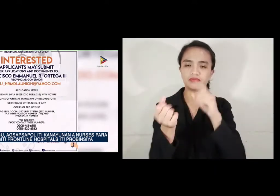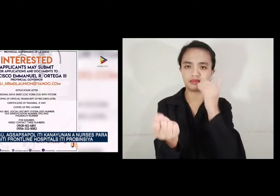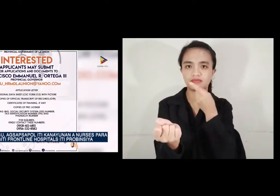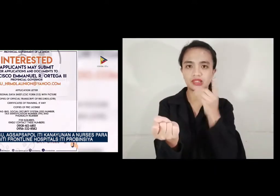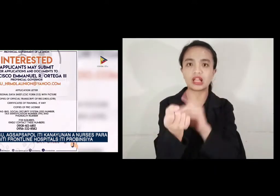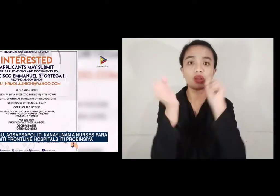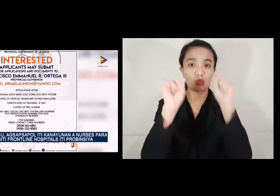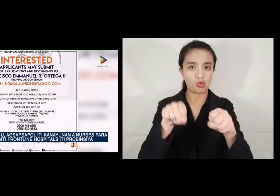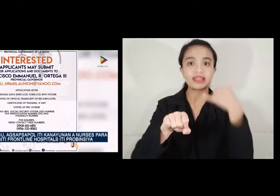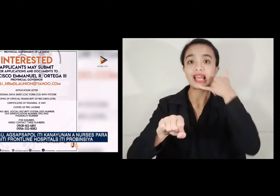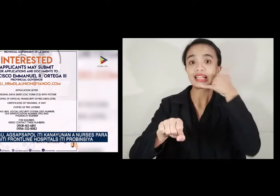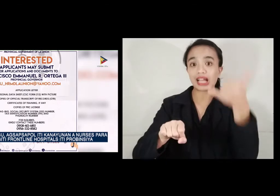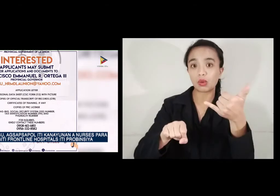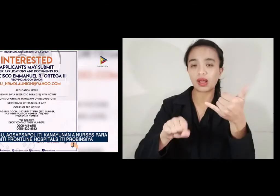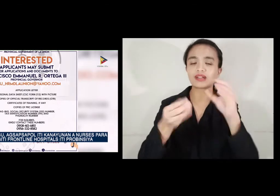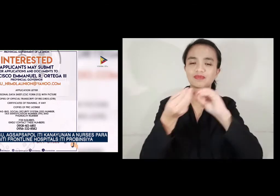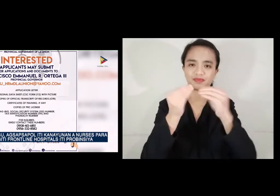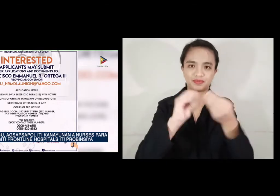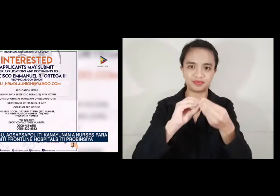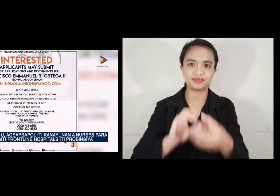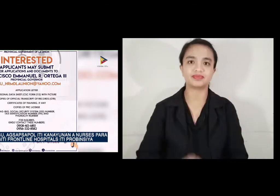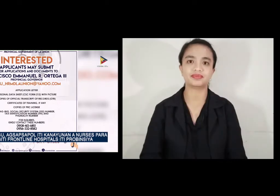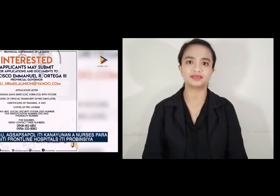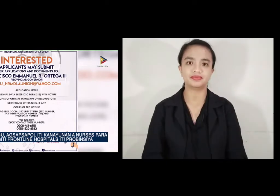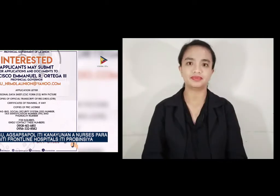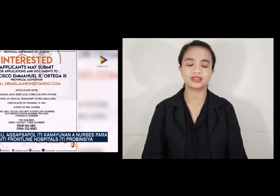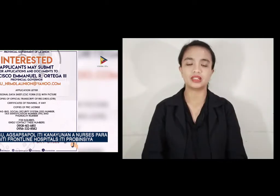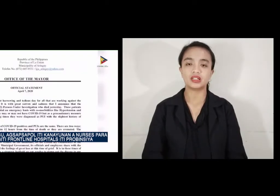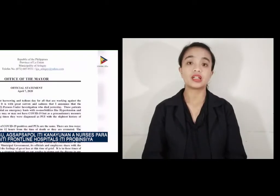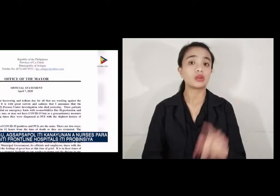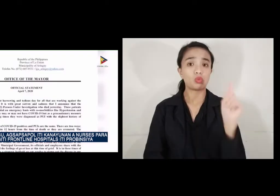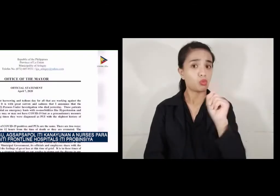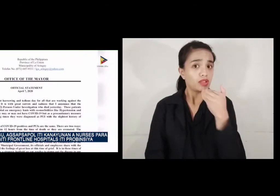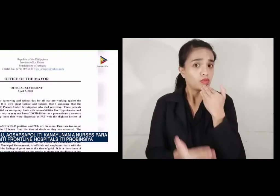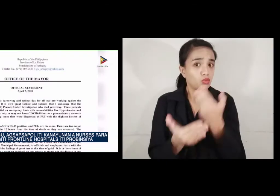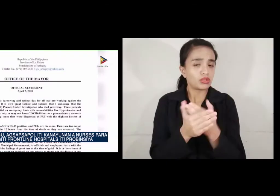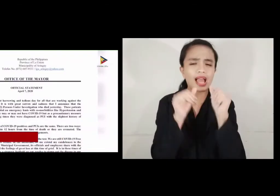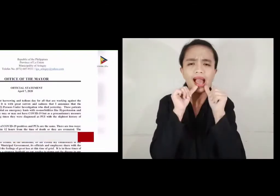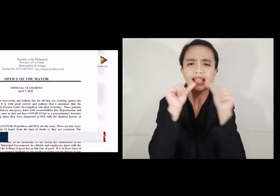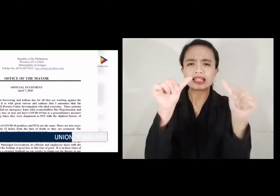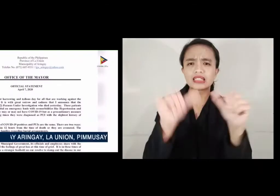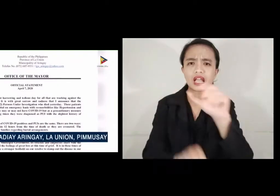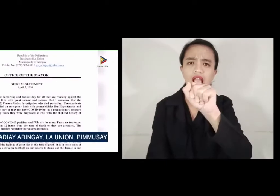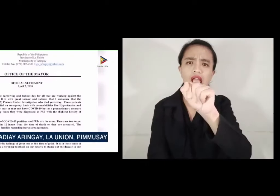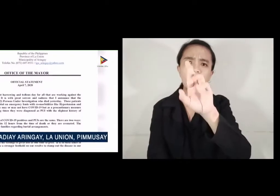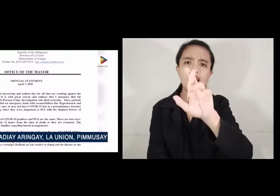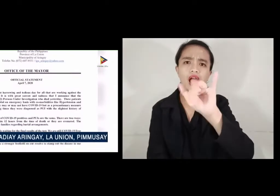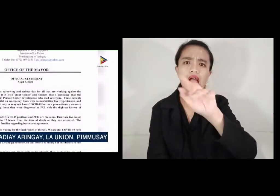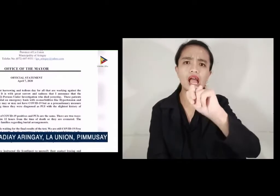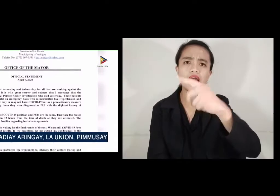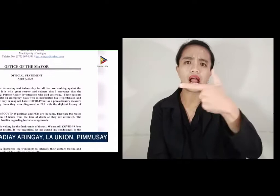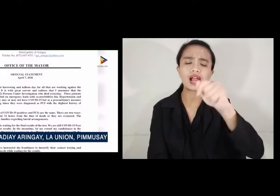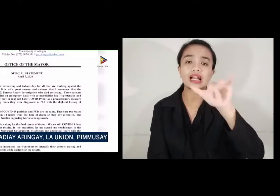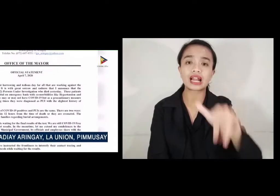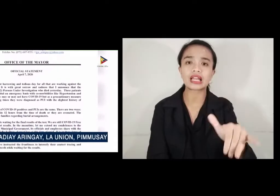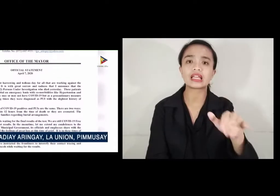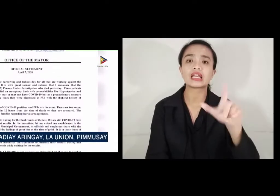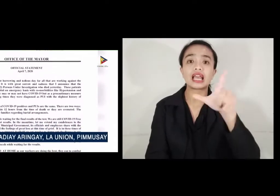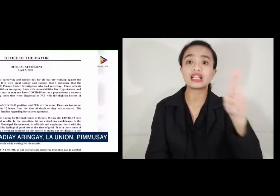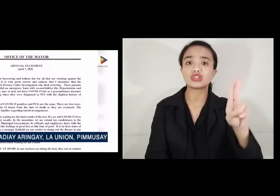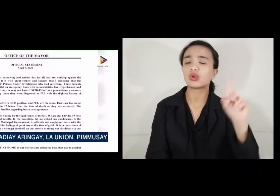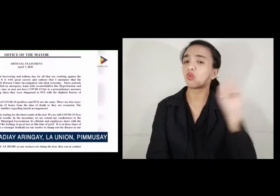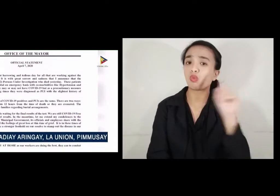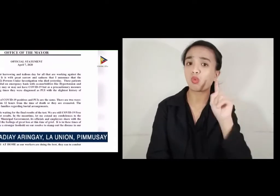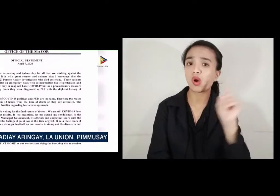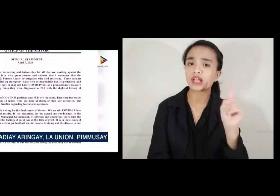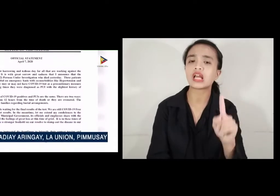dokumento. Mabalinmet at tawagan dagiti sumarsaruno a numero. Kabayatan na inanunsyo ti Aringay LGU at talo a person